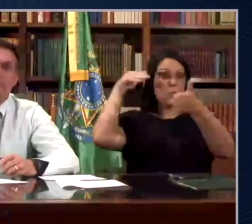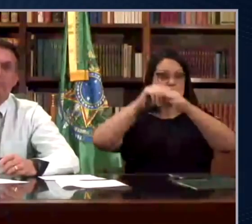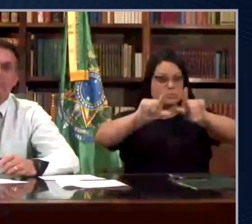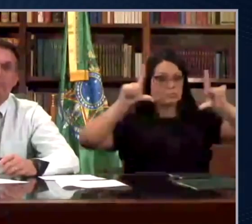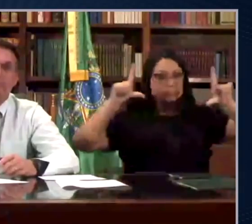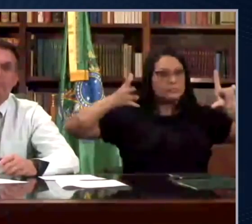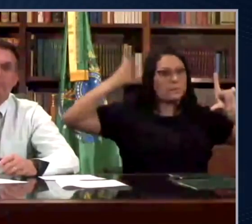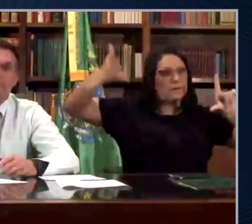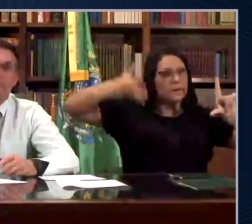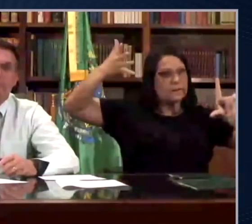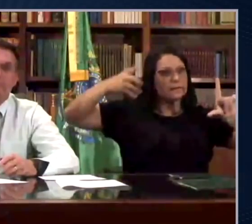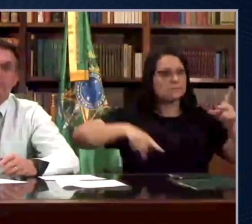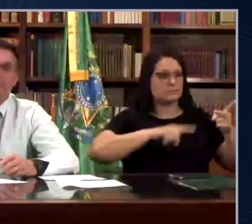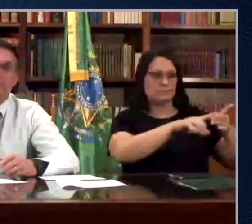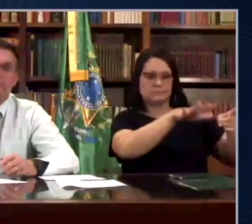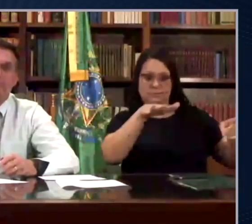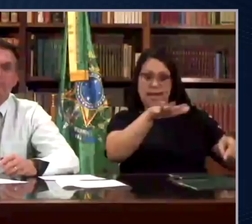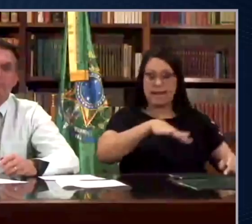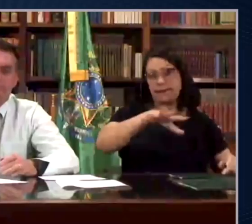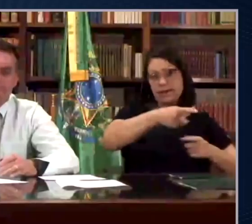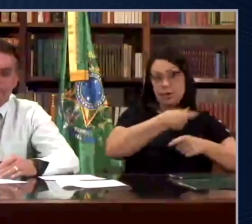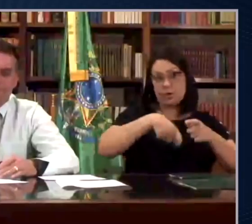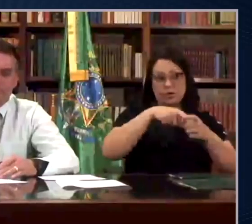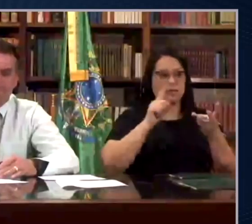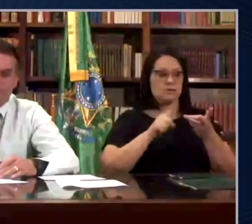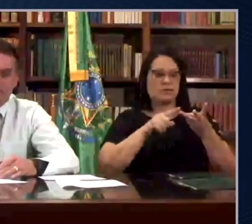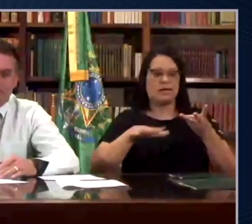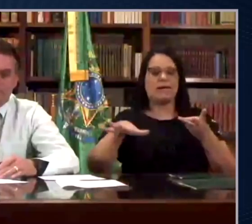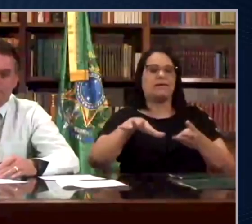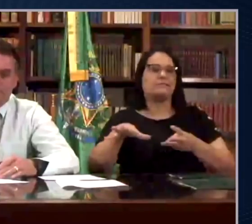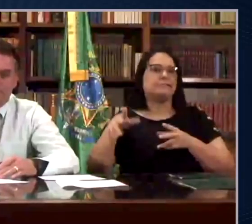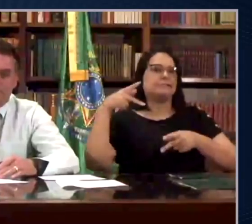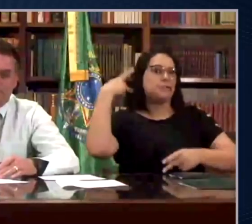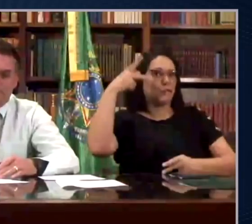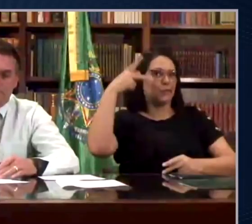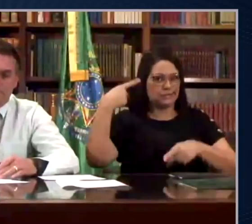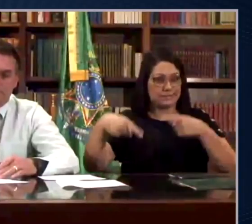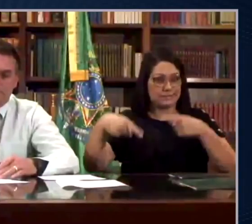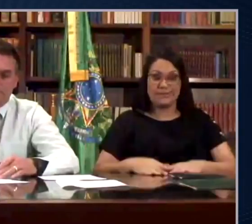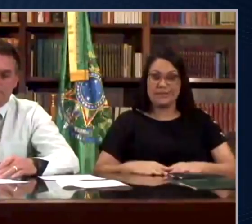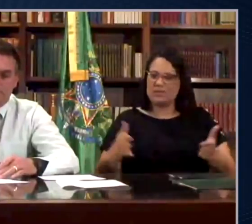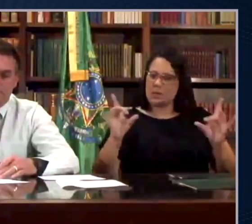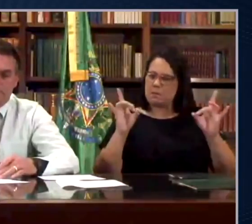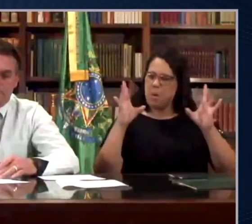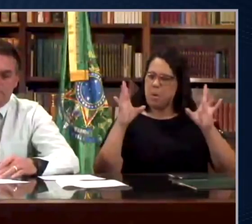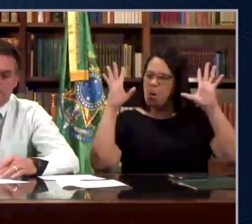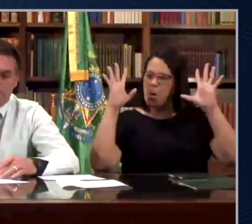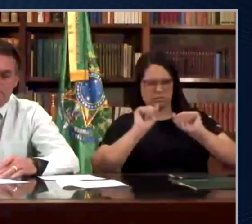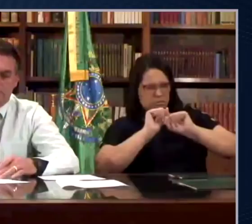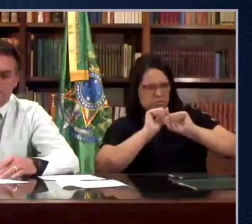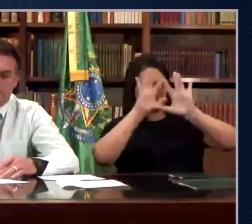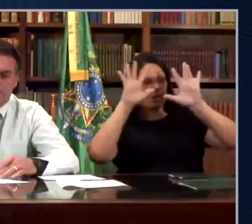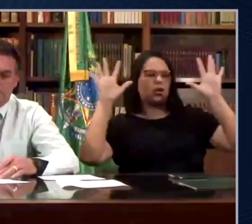área econômica, mas a terceira face, que é a política. E isso está muito evidente hoje, esse debate político em torno do combate